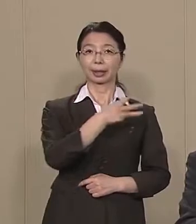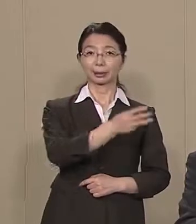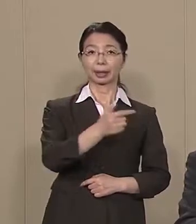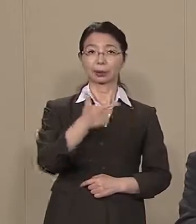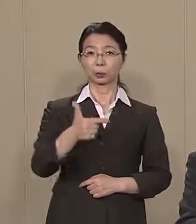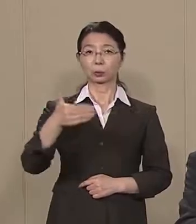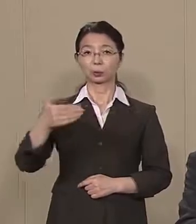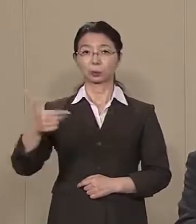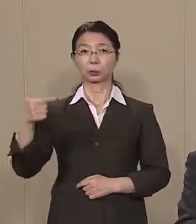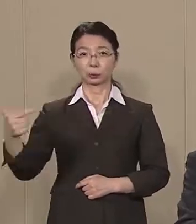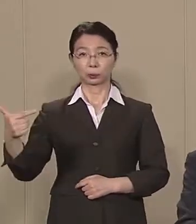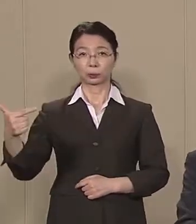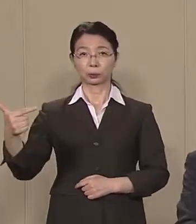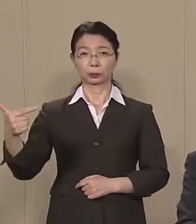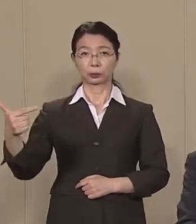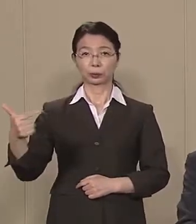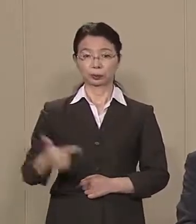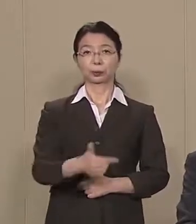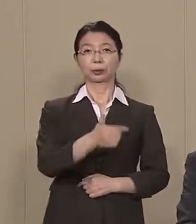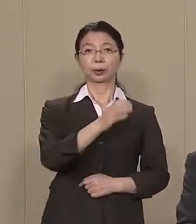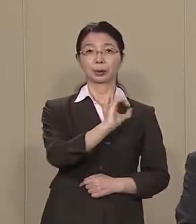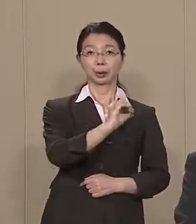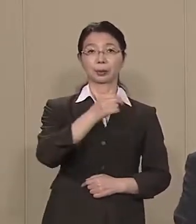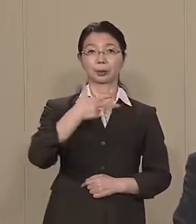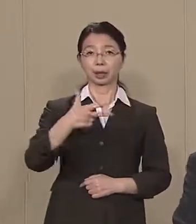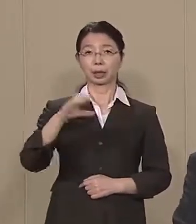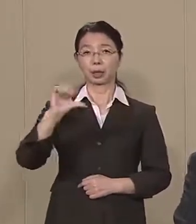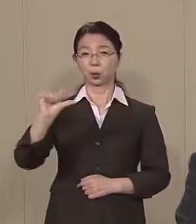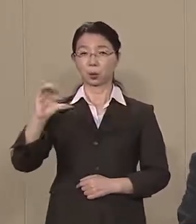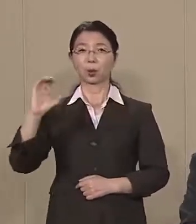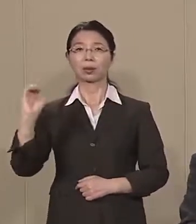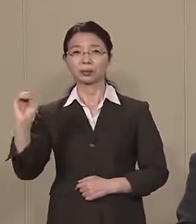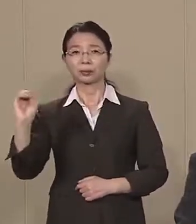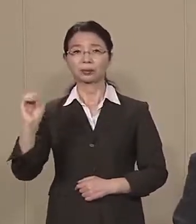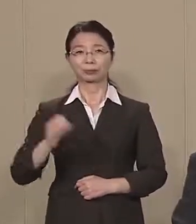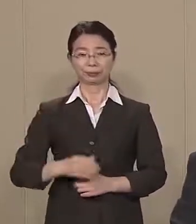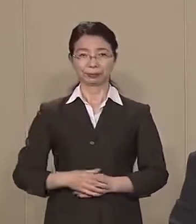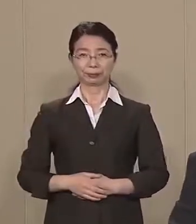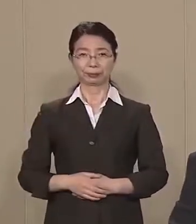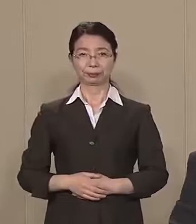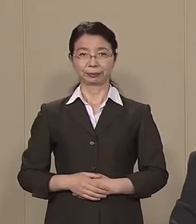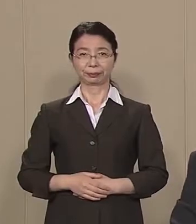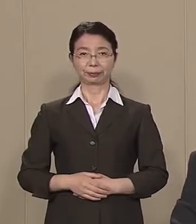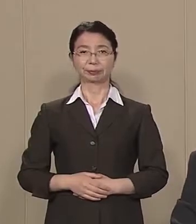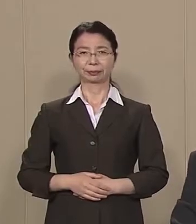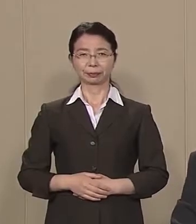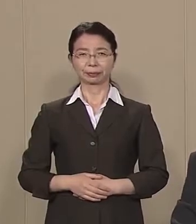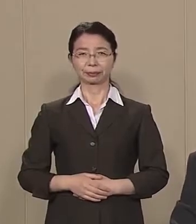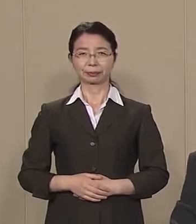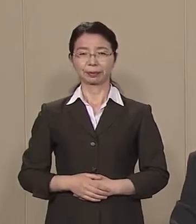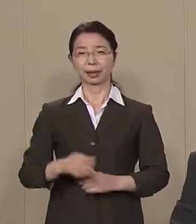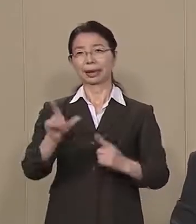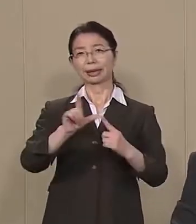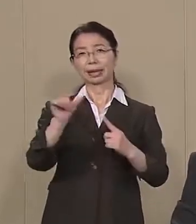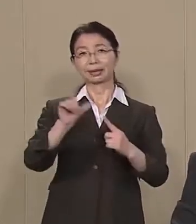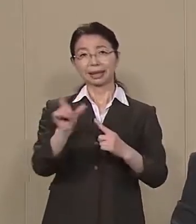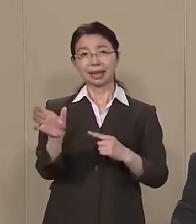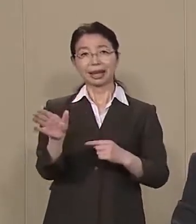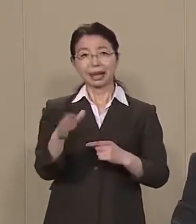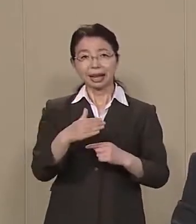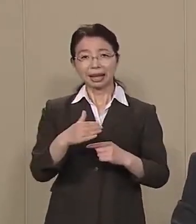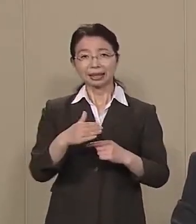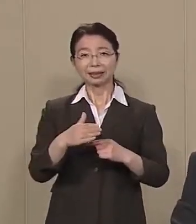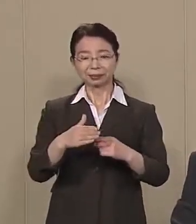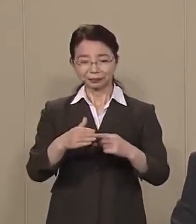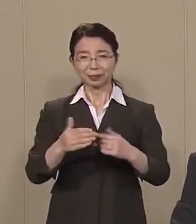36960750ですどうぞnhk から国民を